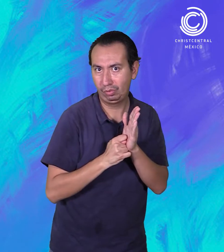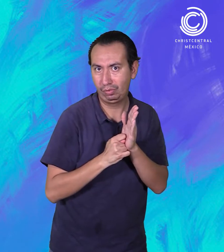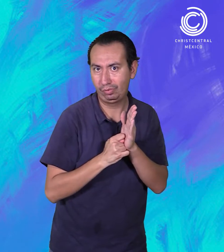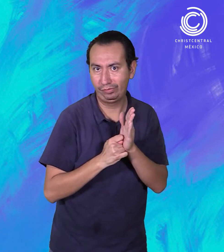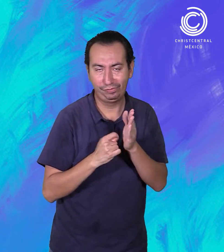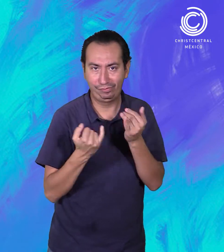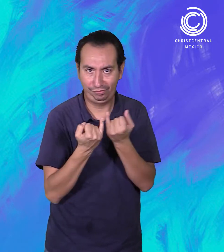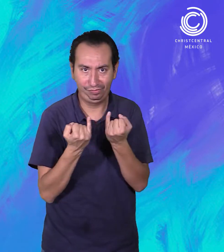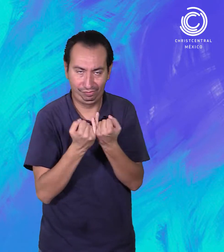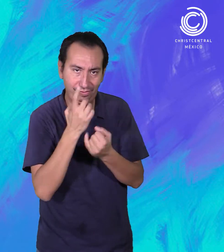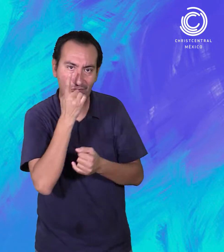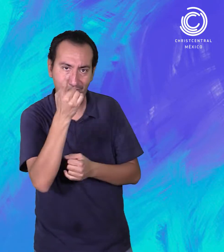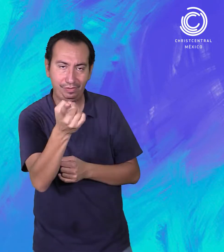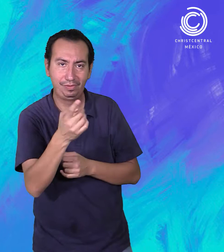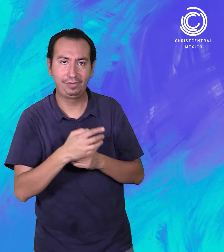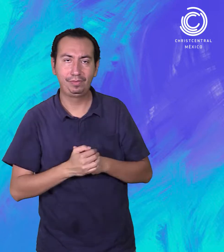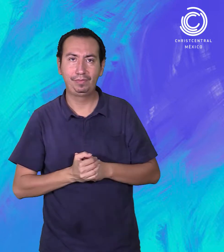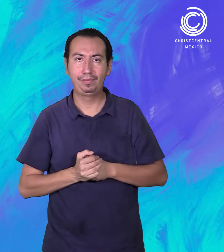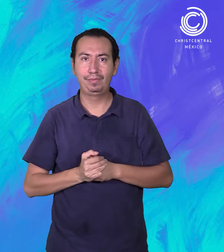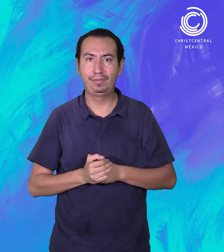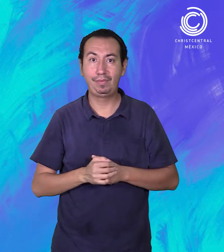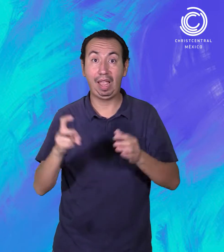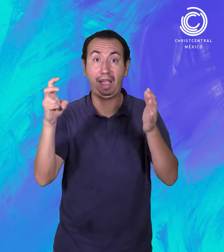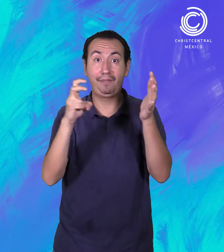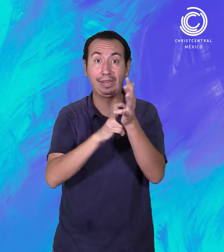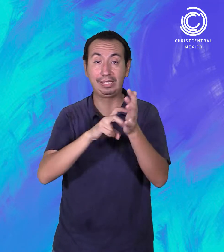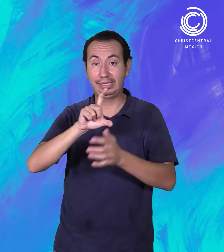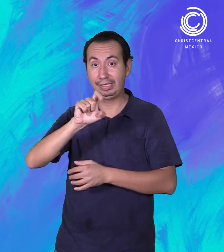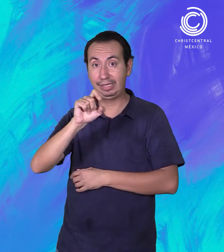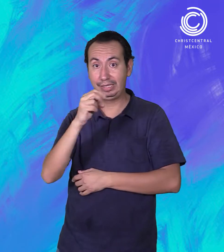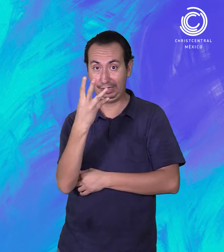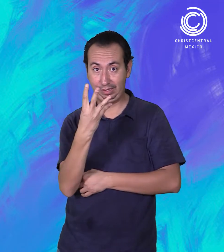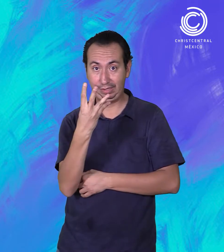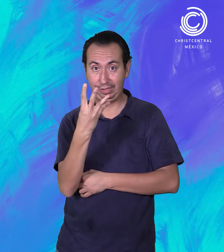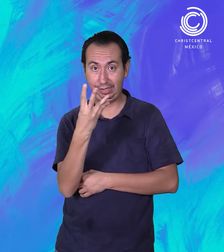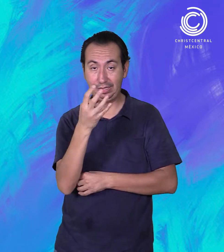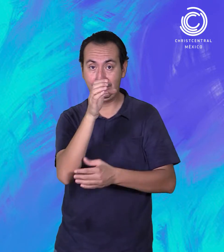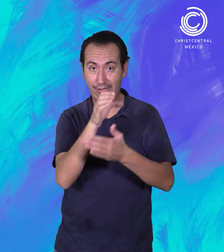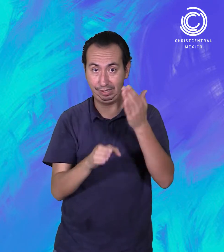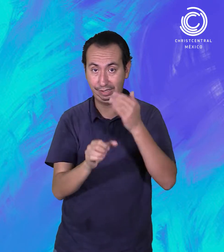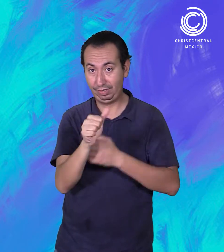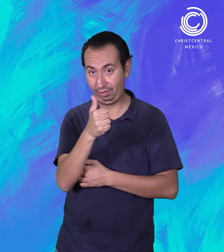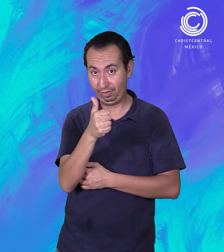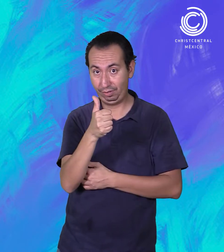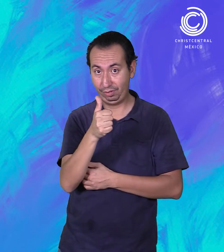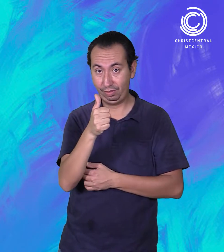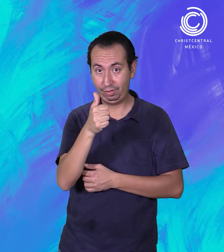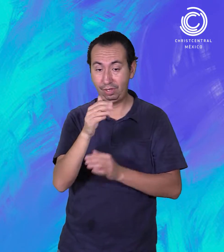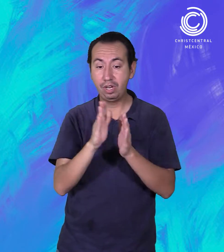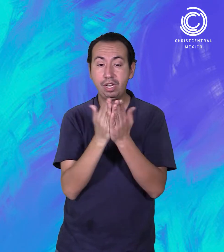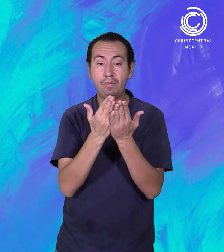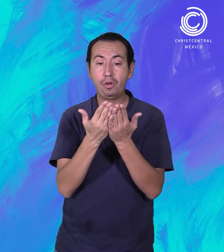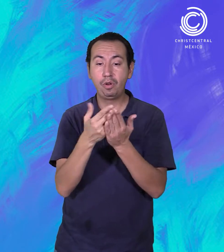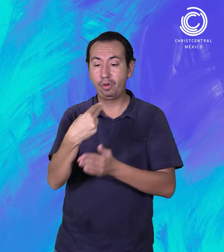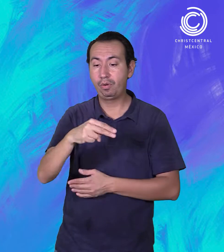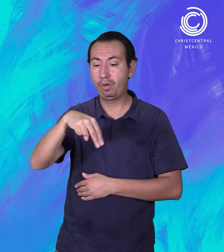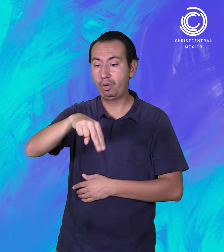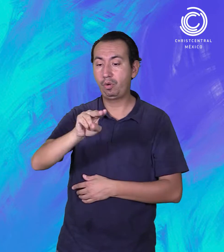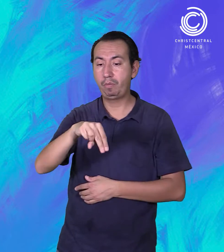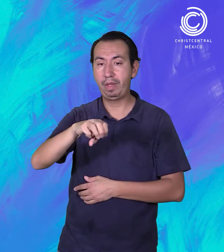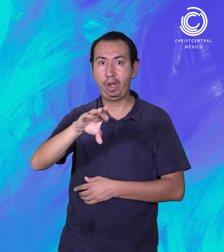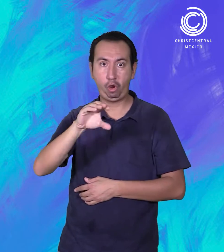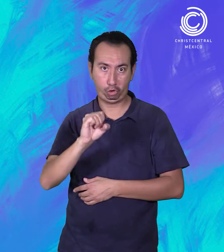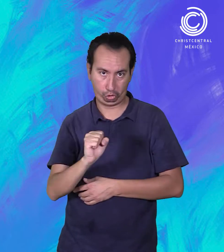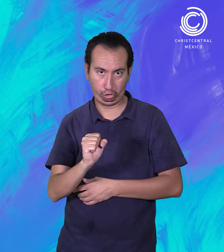tratando de comunicarles. El versículo 24, capítulo 11 de Números, versículo 24. Y